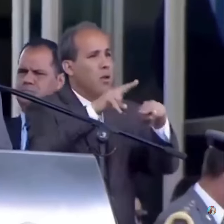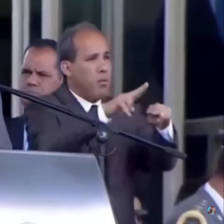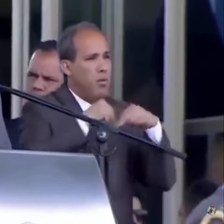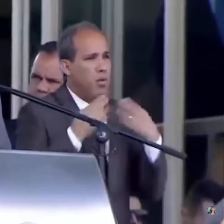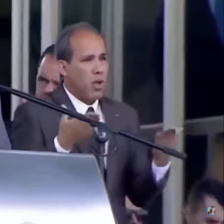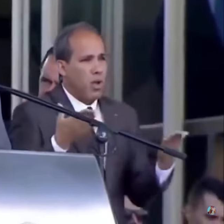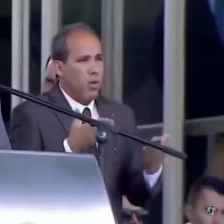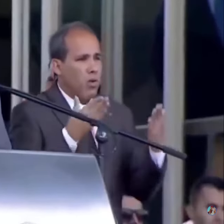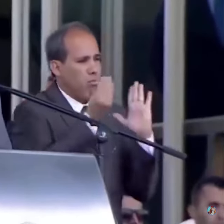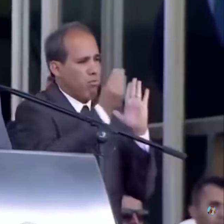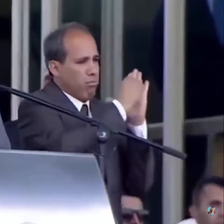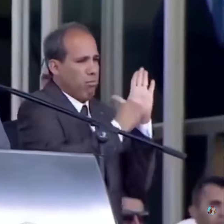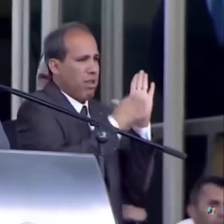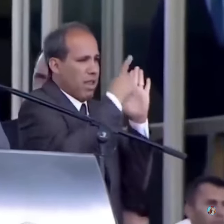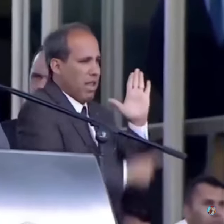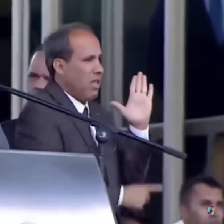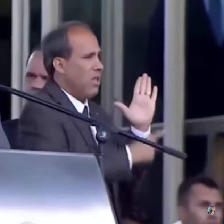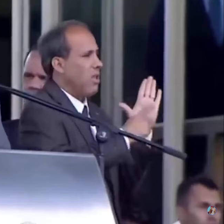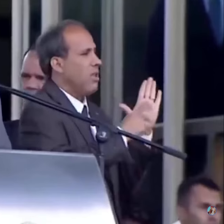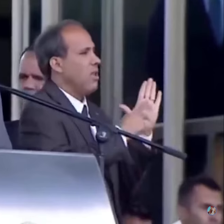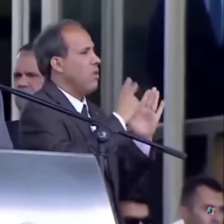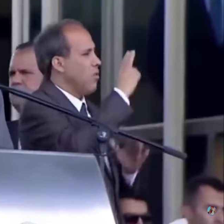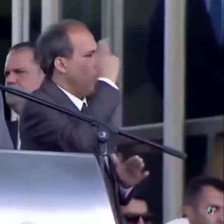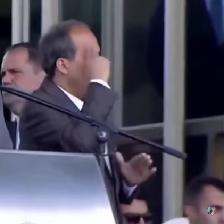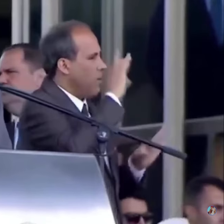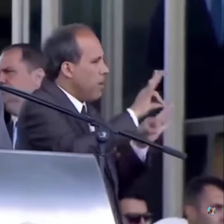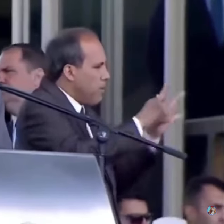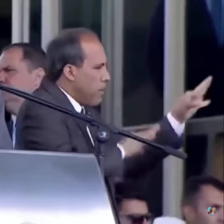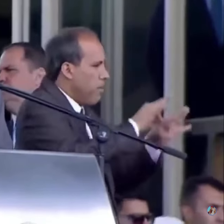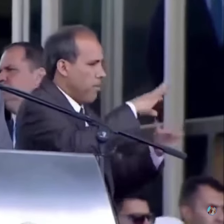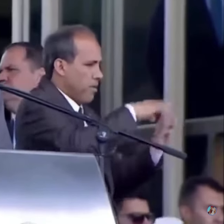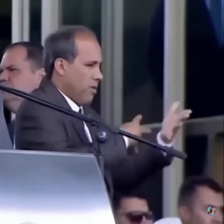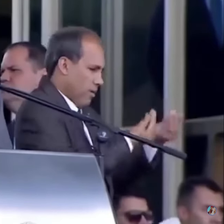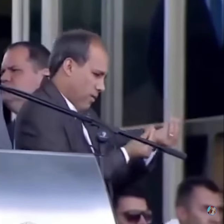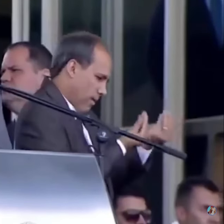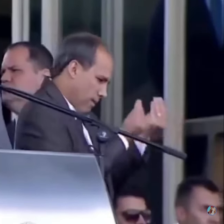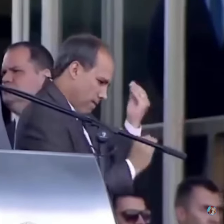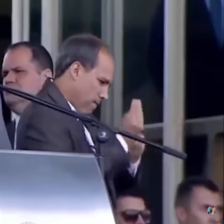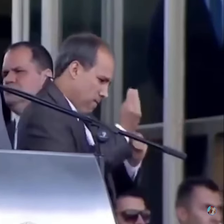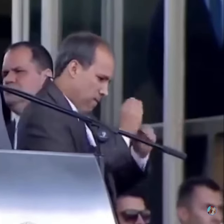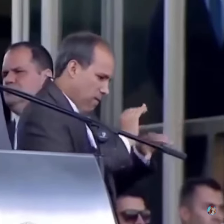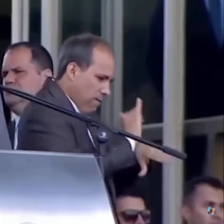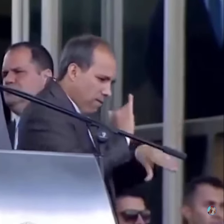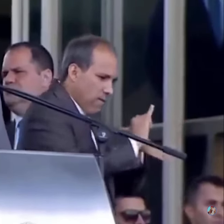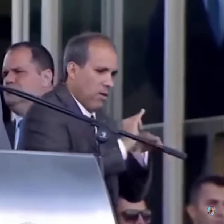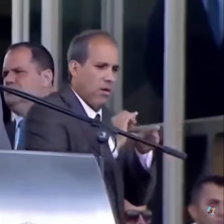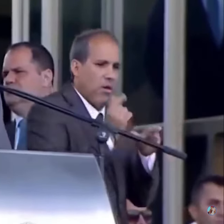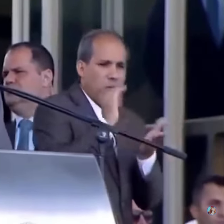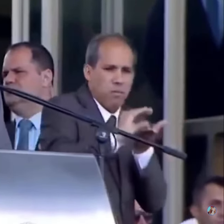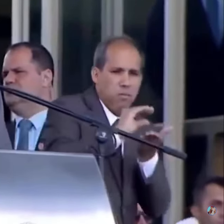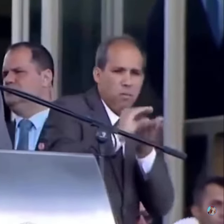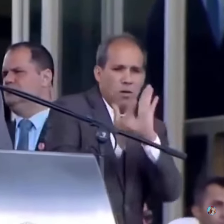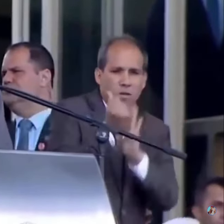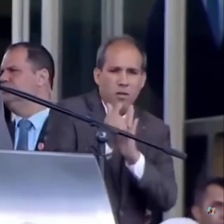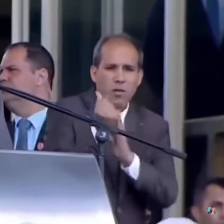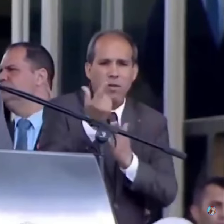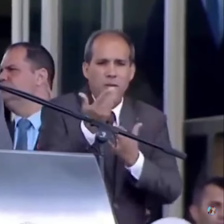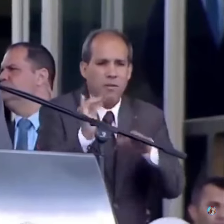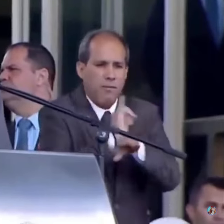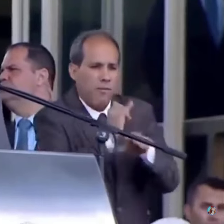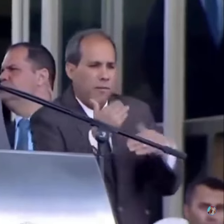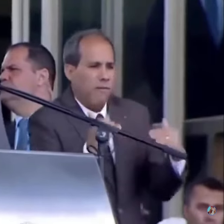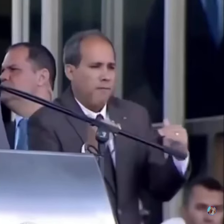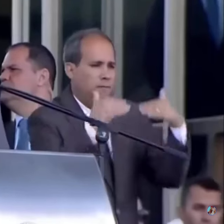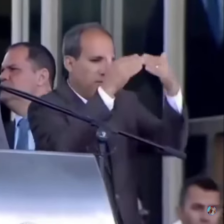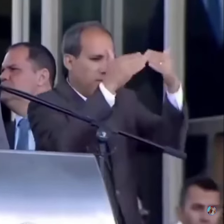portfólio estratégico do Exército foca o seu planejamento e a consequente alocação de recursos, tanto no fortalecimento